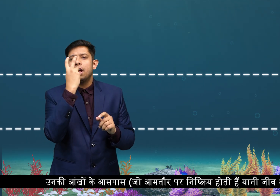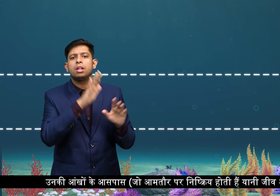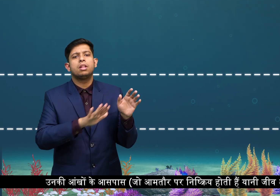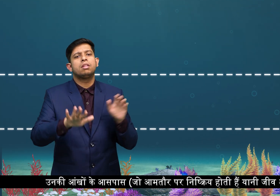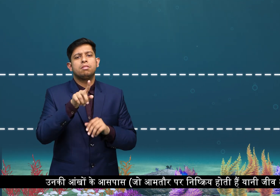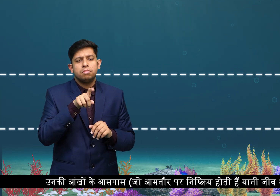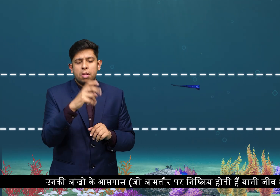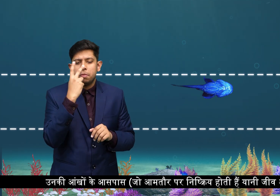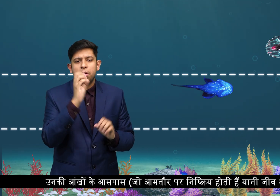हैं,